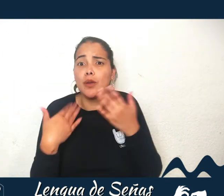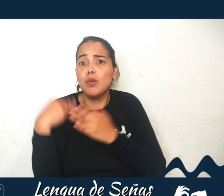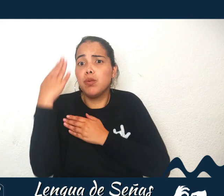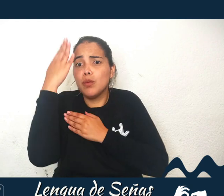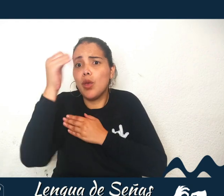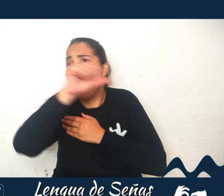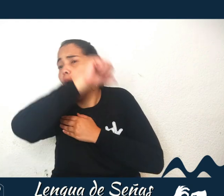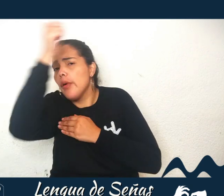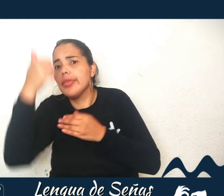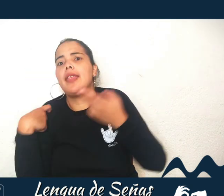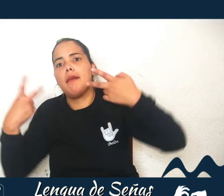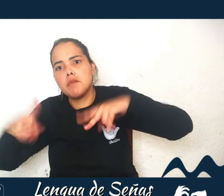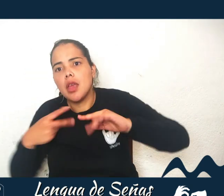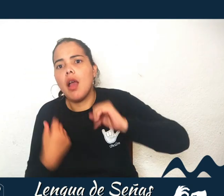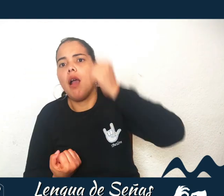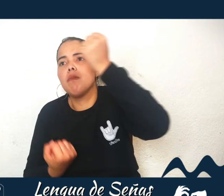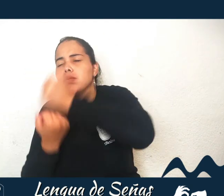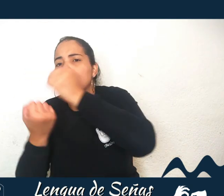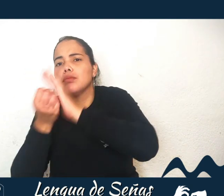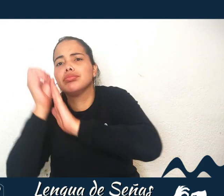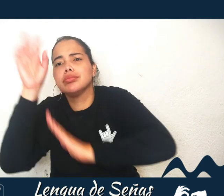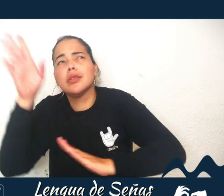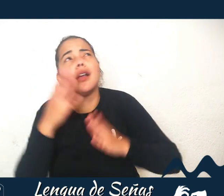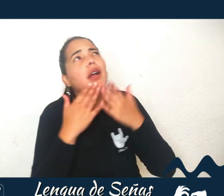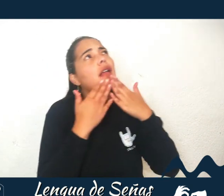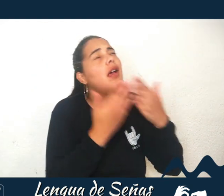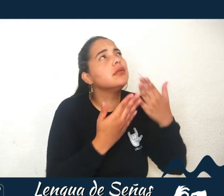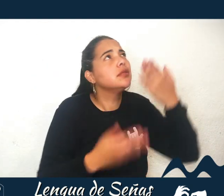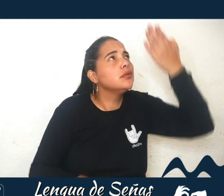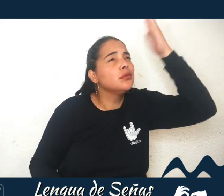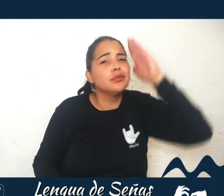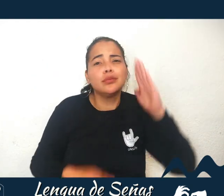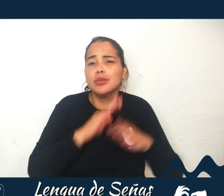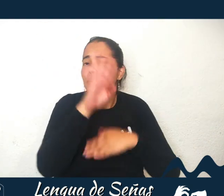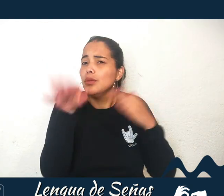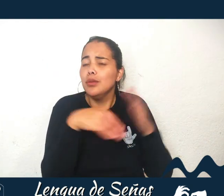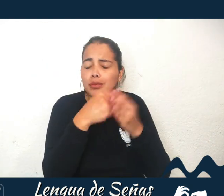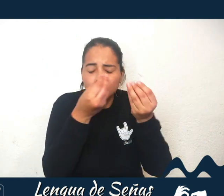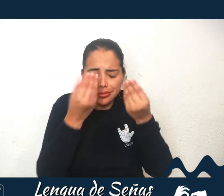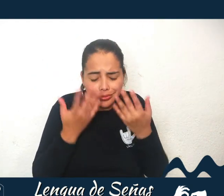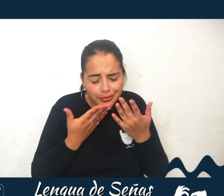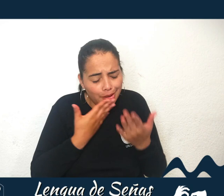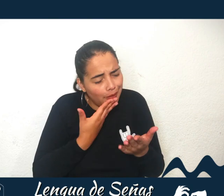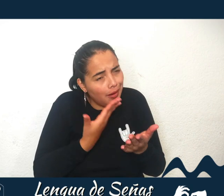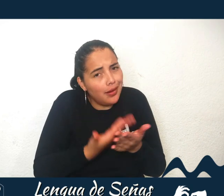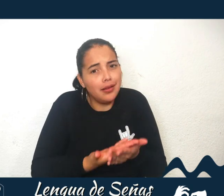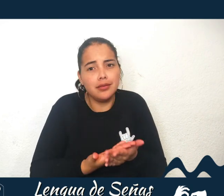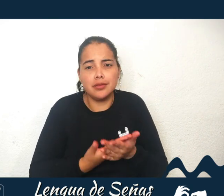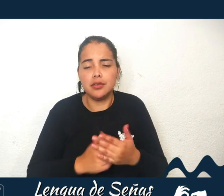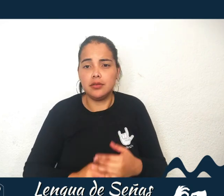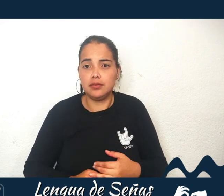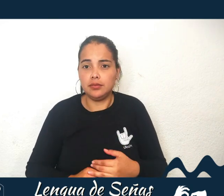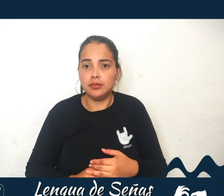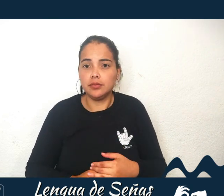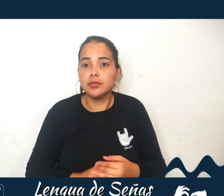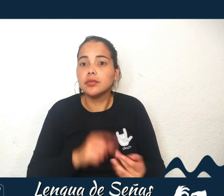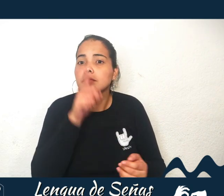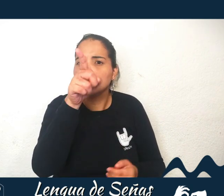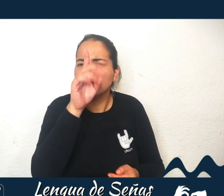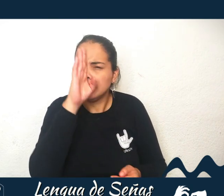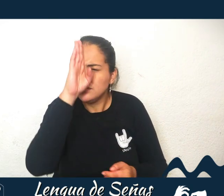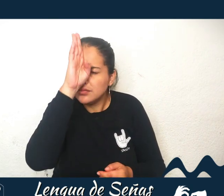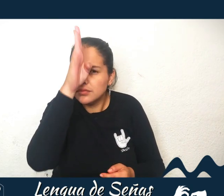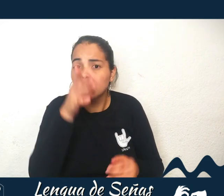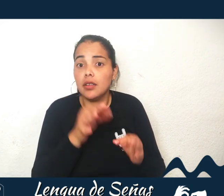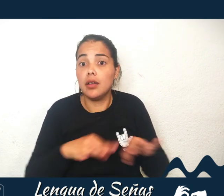daba cuenta de todo eso, dice, gracias a Dios por ese don inefable. En forma